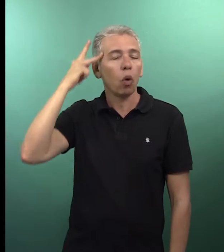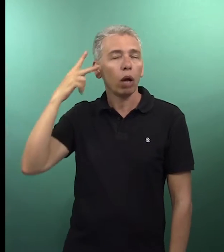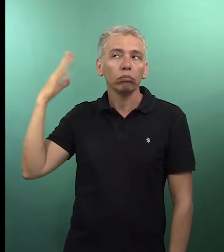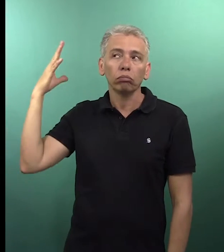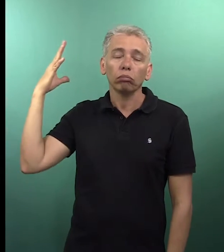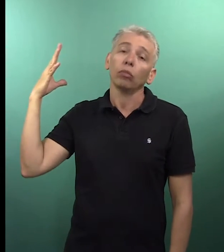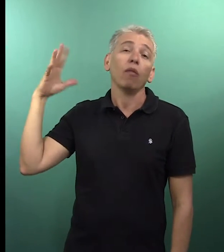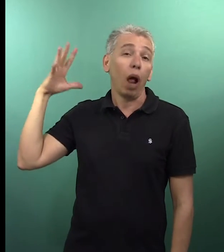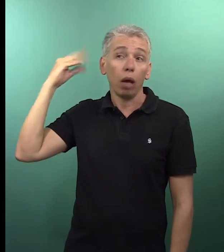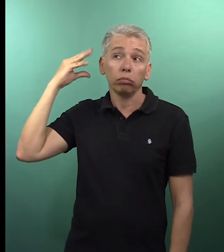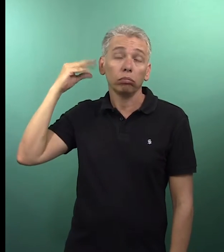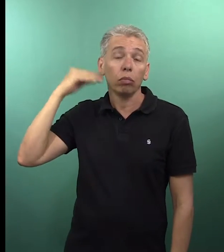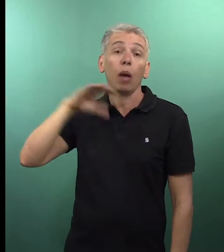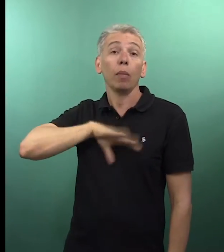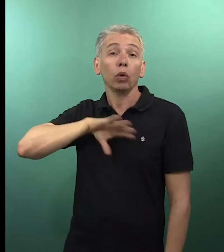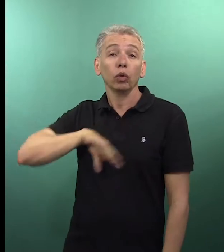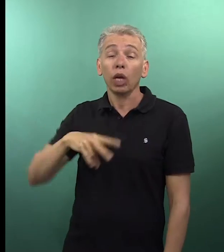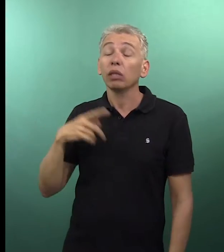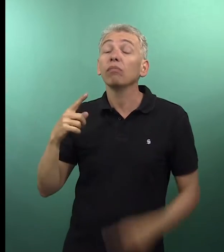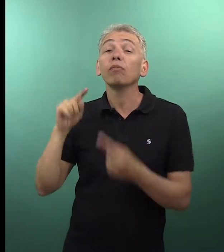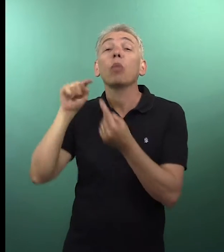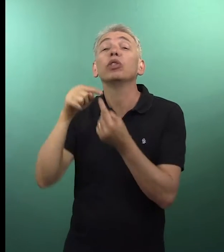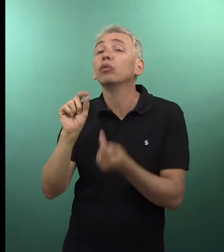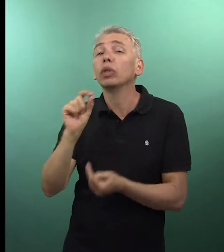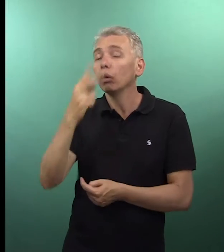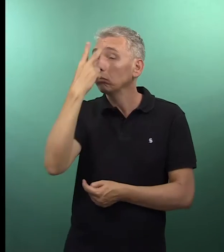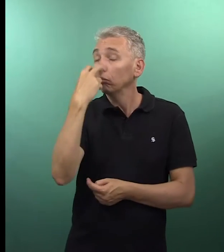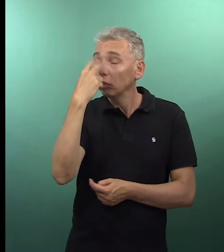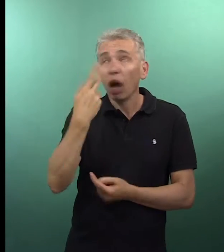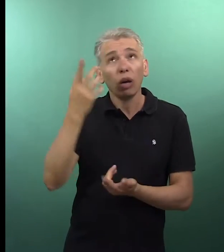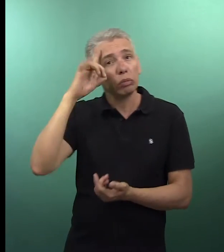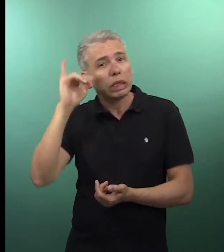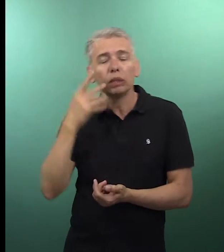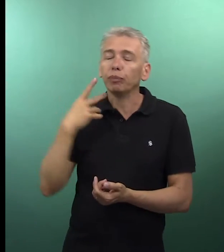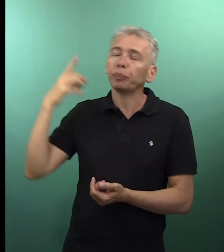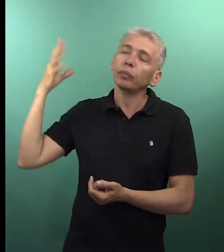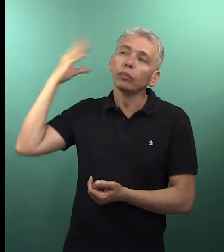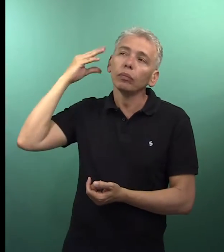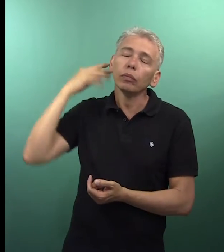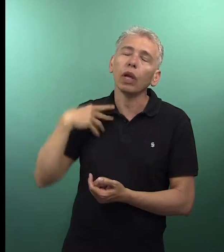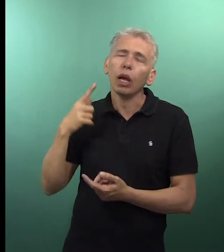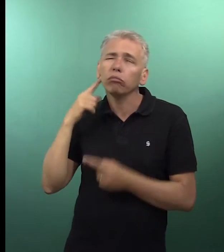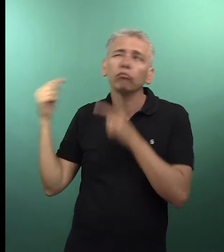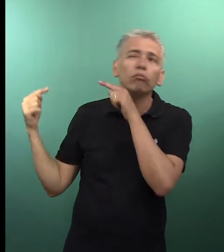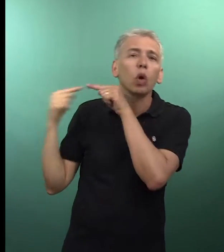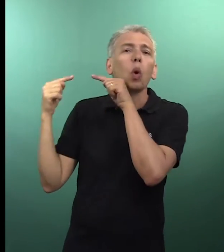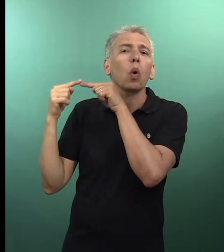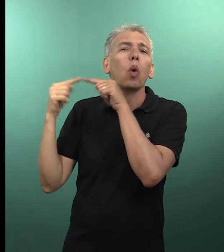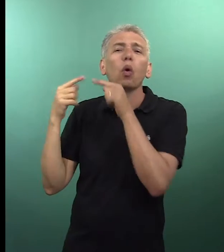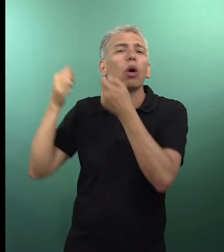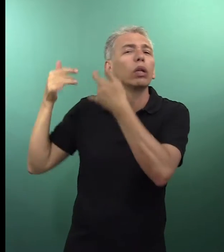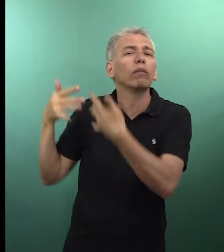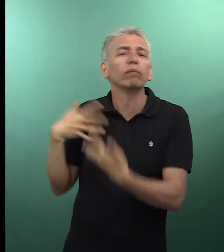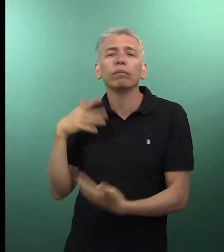que central responsável pela intermediação de comunicação entre pessoas com deficiência auditiva e